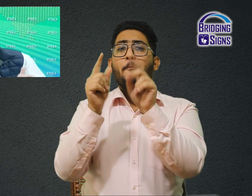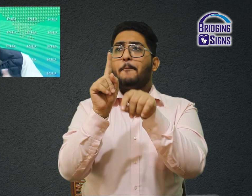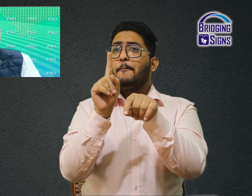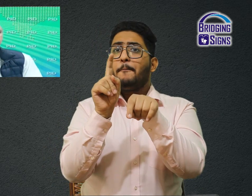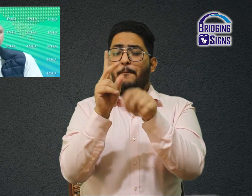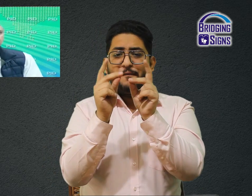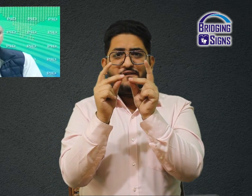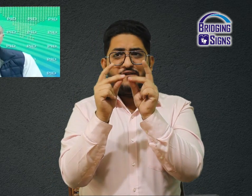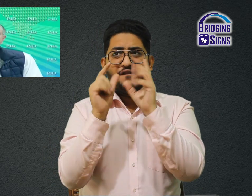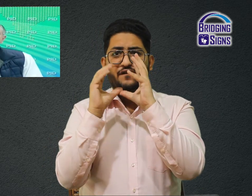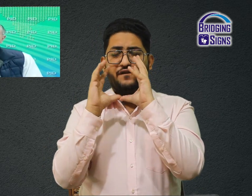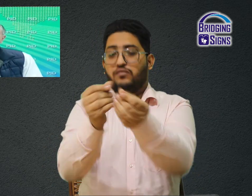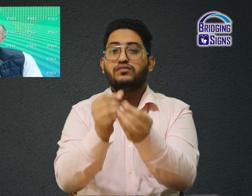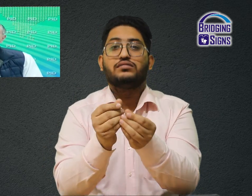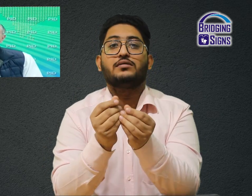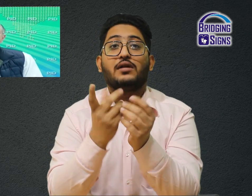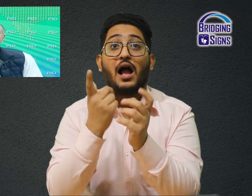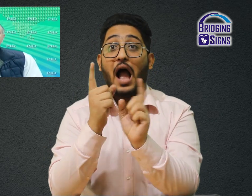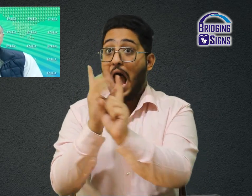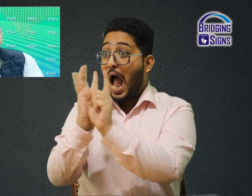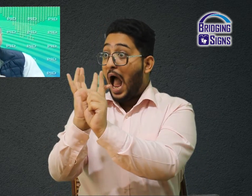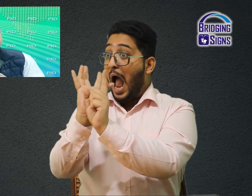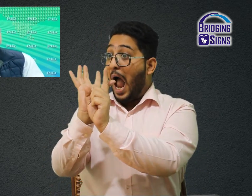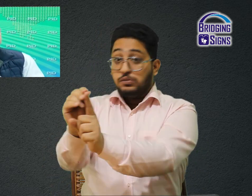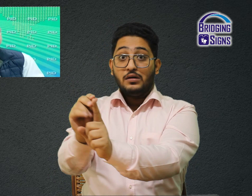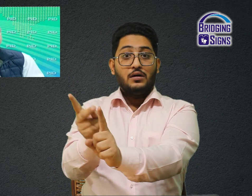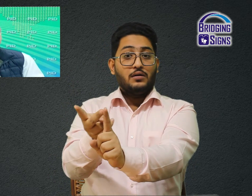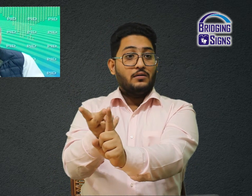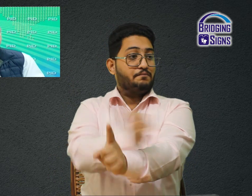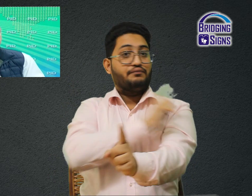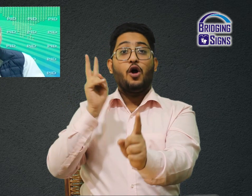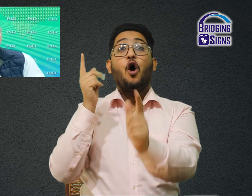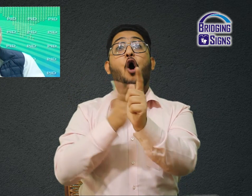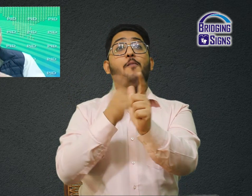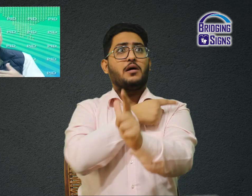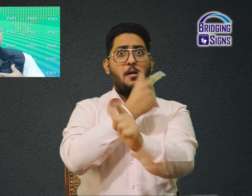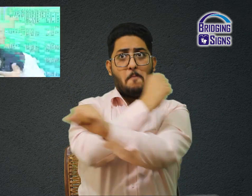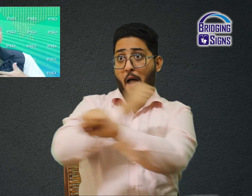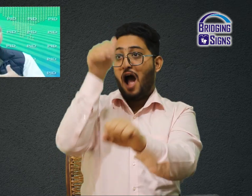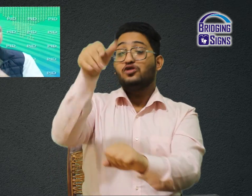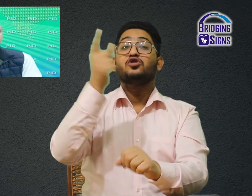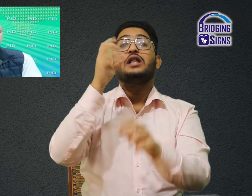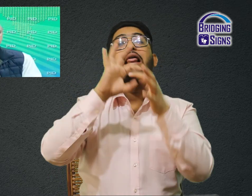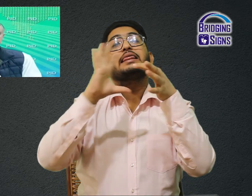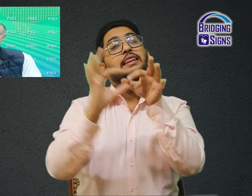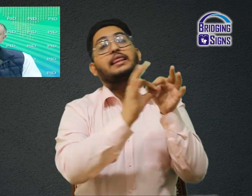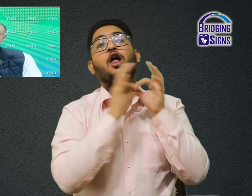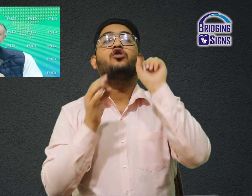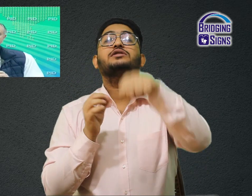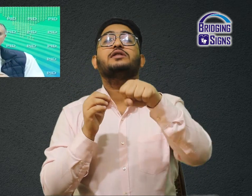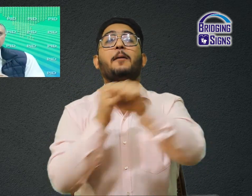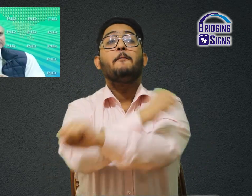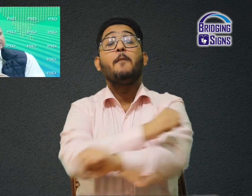यके बाद दूसरा जो पावर प्लांट के सेफ्टी सिस्टम्स होते हैं उन्होंने अपने आप को शट डाउन शुरू कर